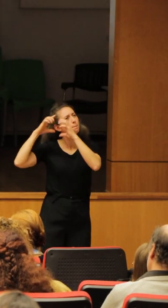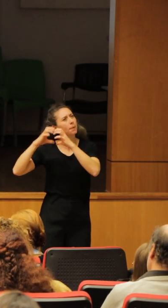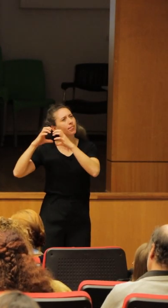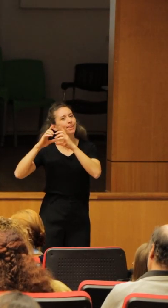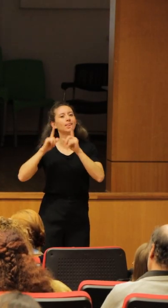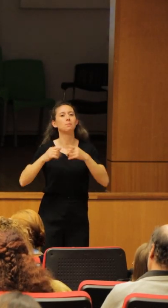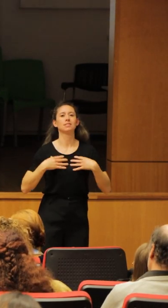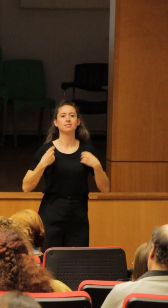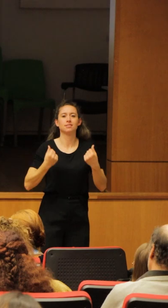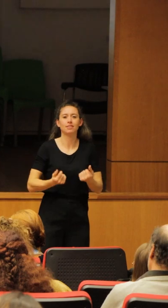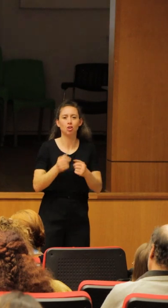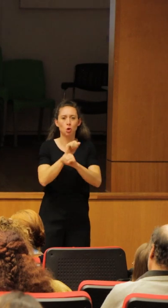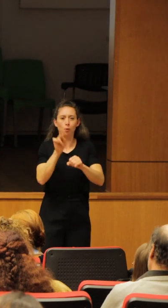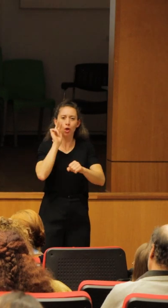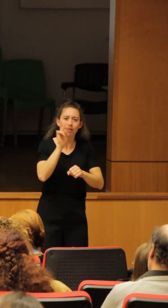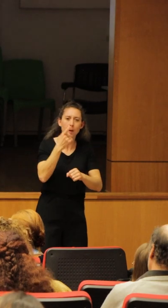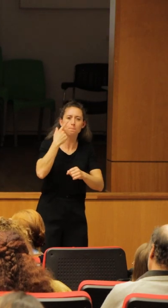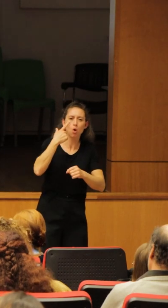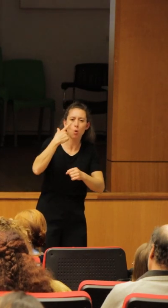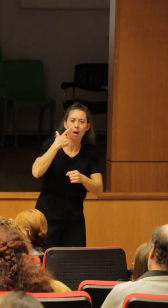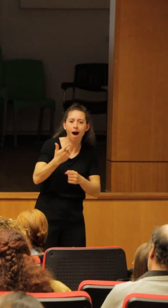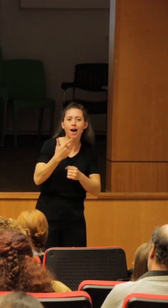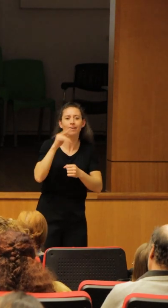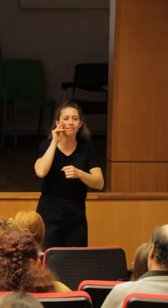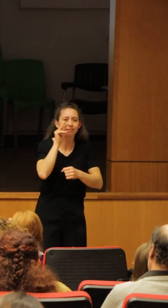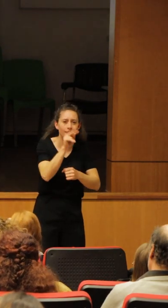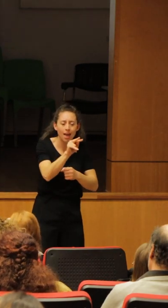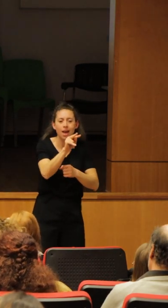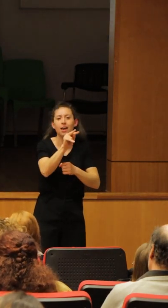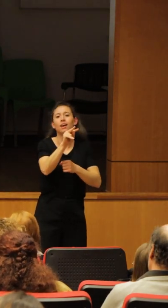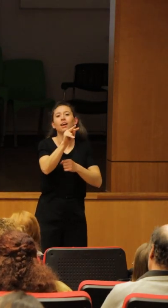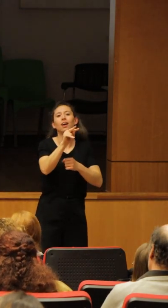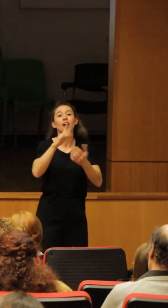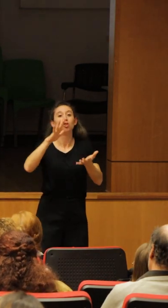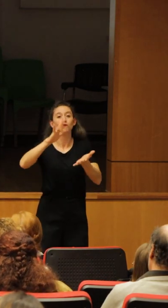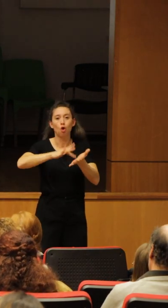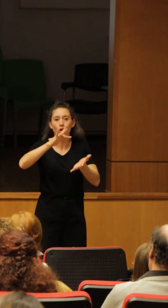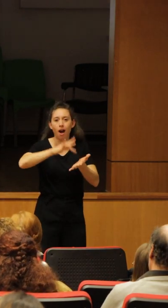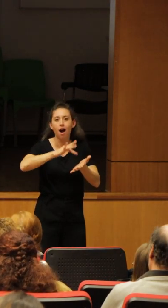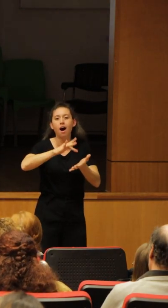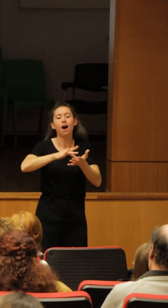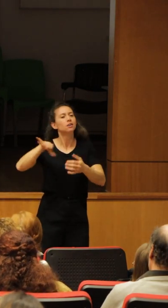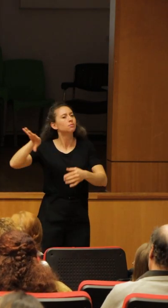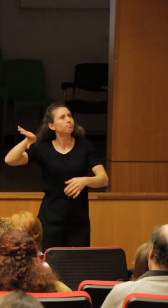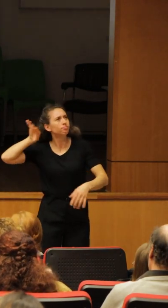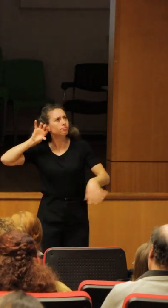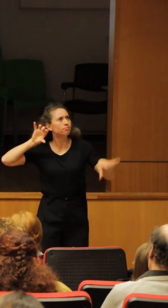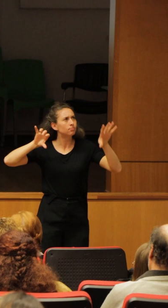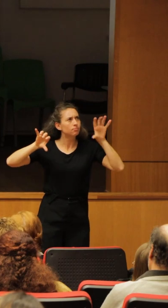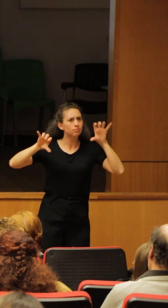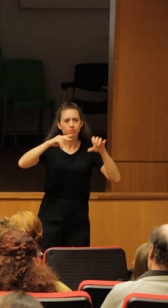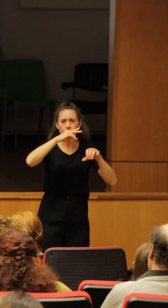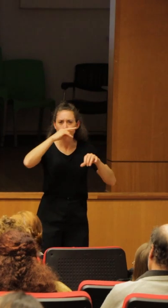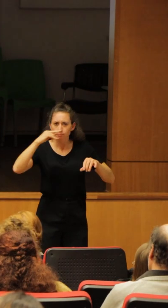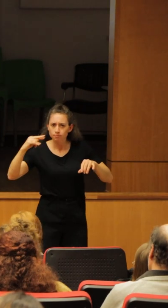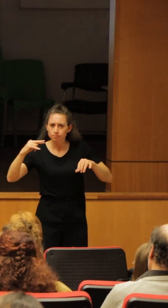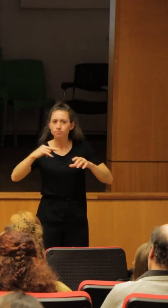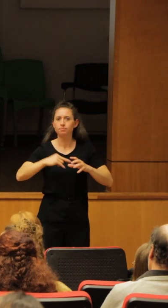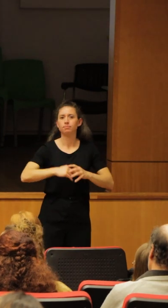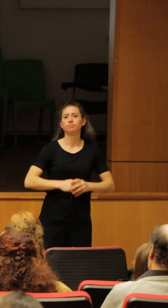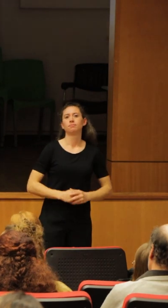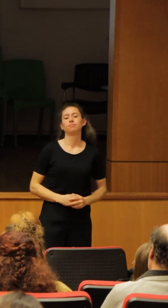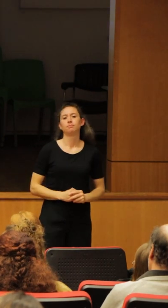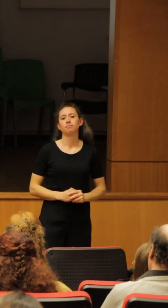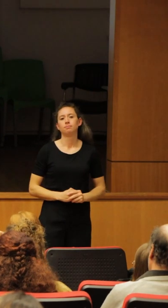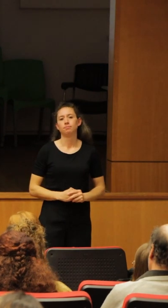los sentidos, lo que podemos probar, lo que podemos ver, lo que podemos tocar, lo que podemos escuchar, lo que podemos oler. So in